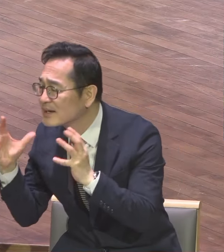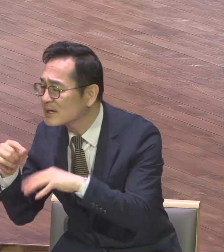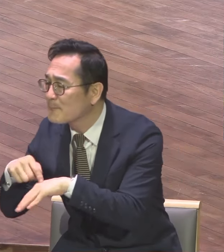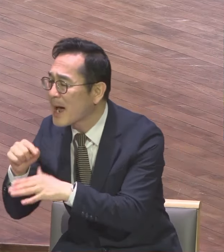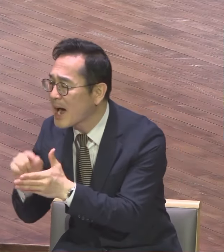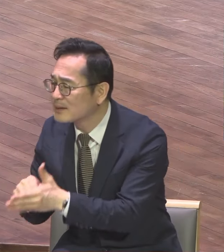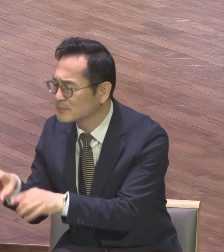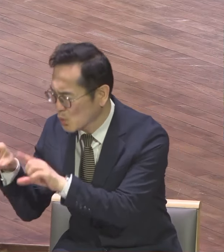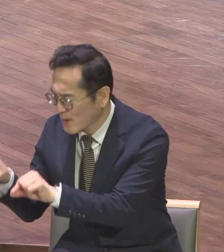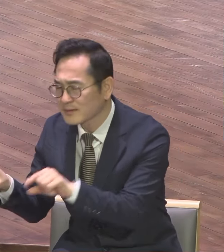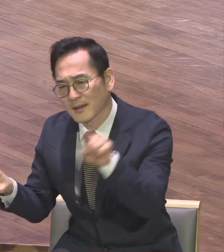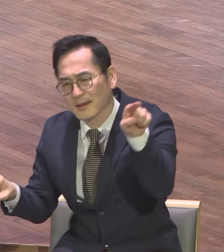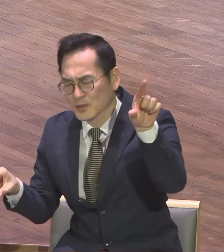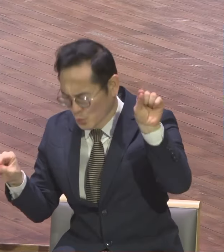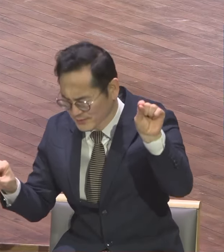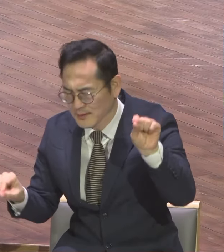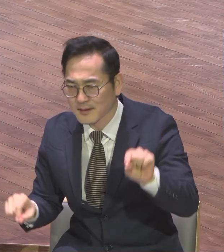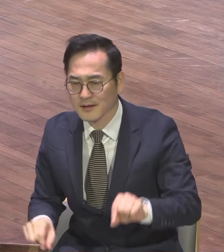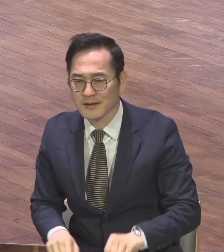자의 것이니라.